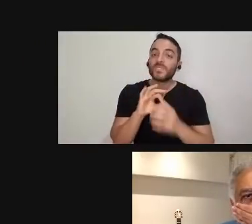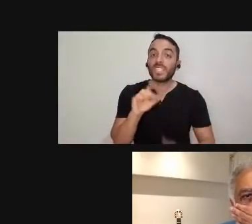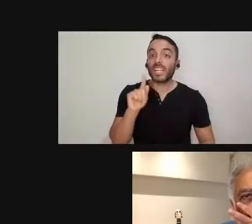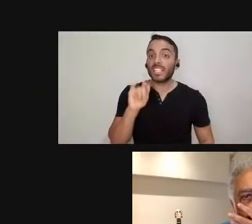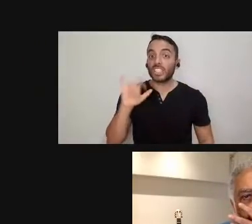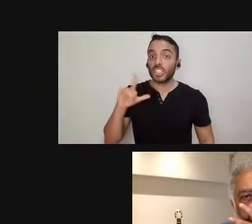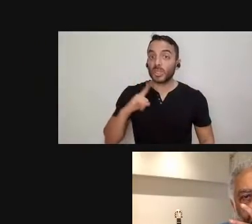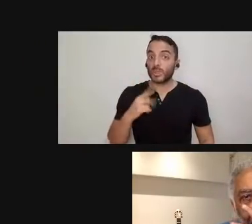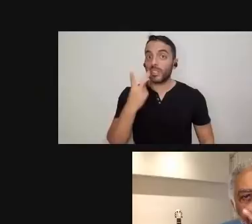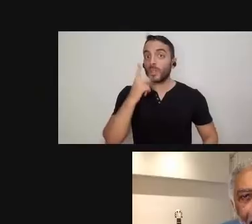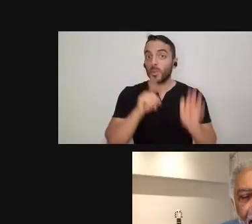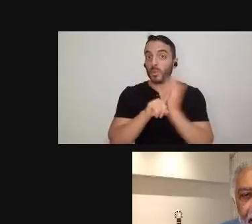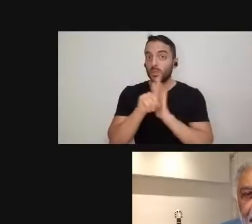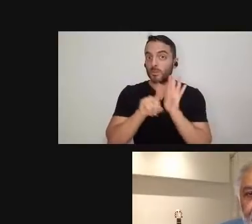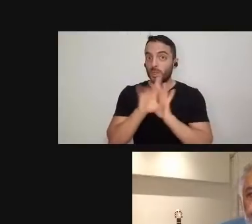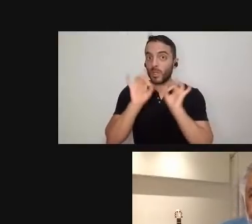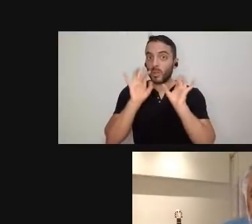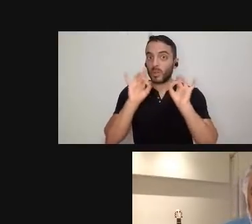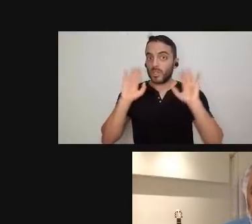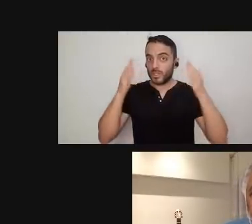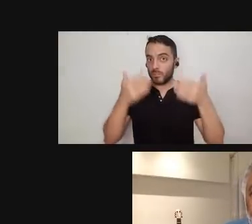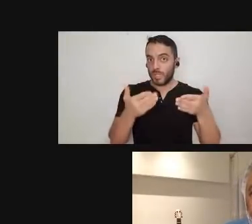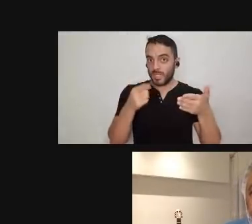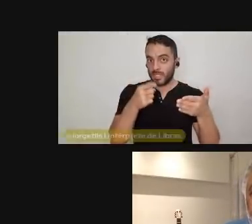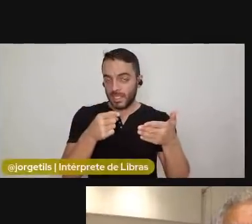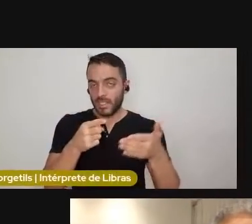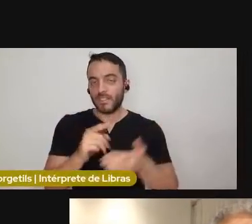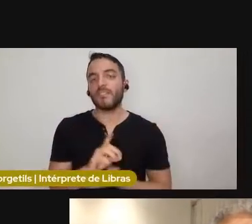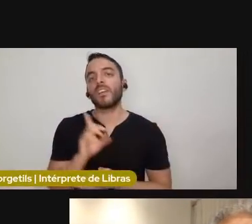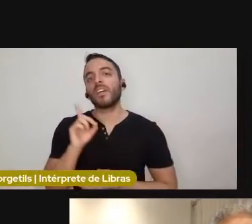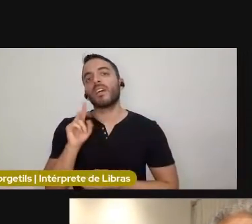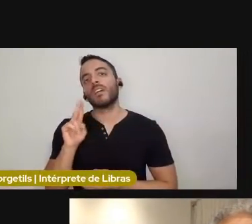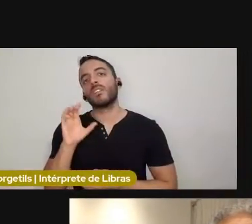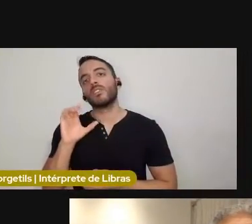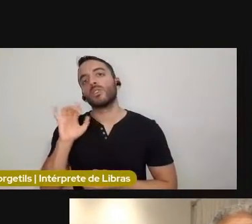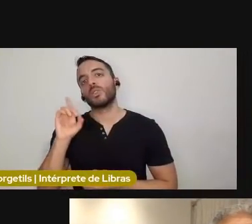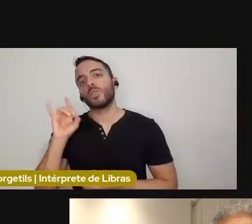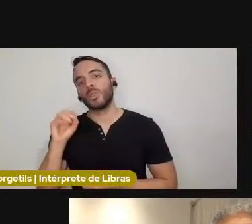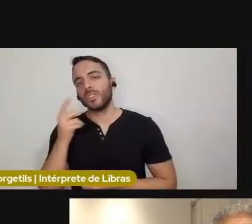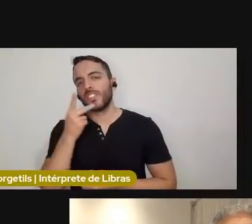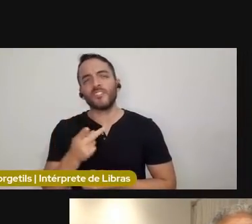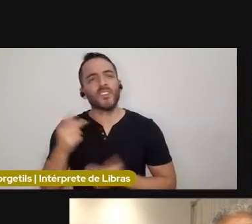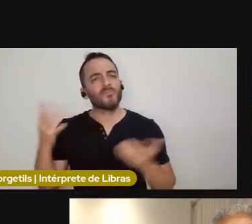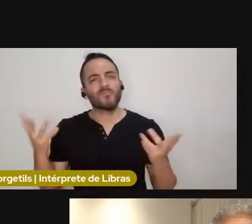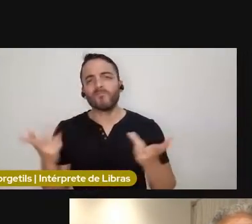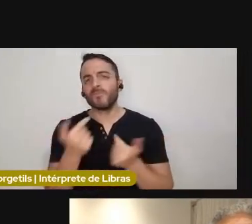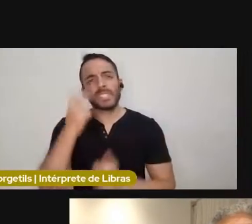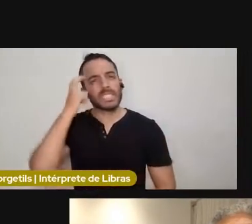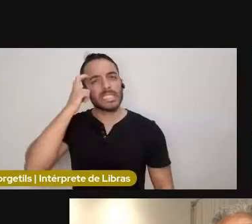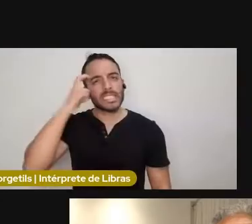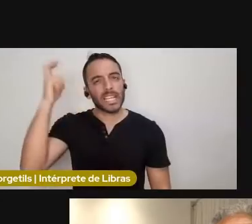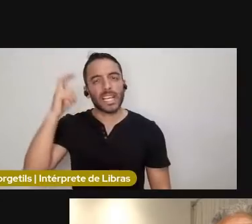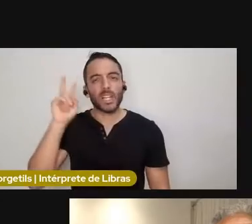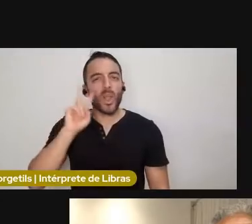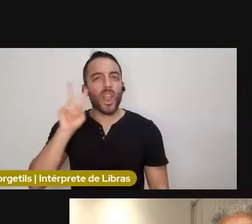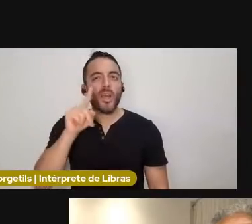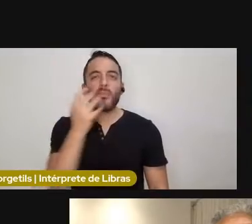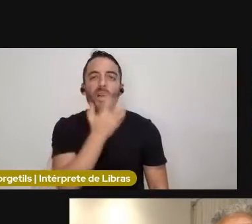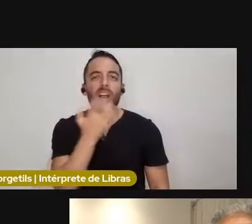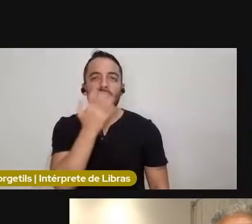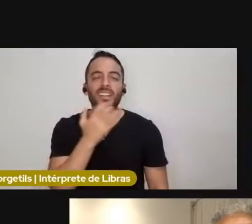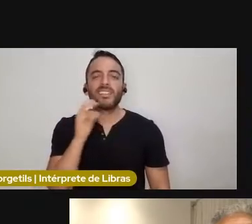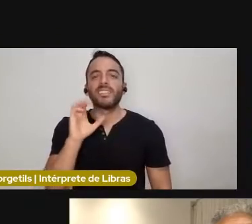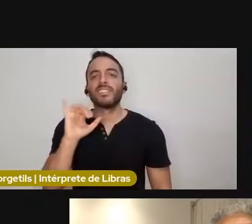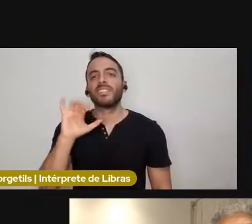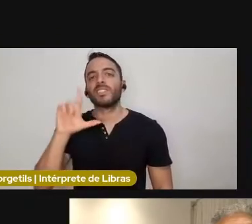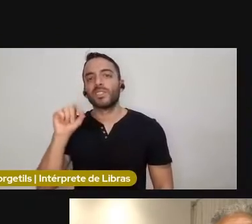perguntas muito específicas para você, né? O Dulcídio Braz Júnior diz assim, grande Gil gênio, lembra-me dele cantando no ciclo básico da Unicamp